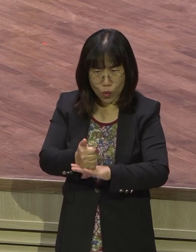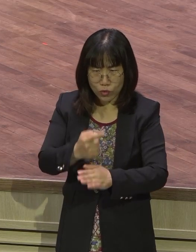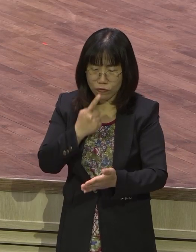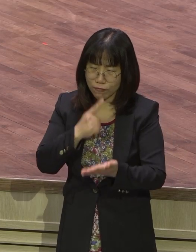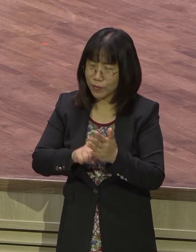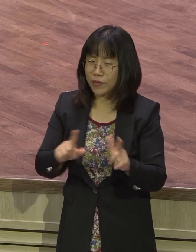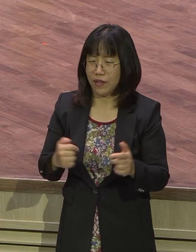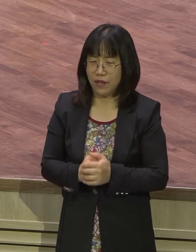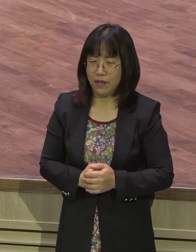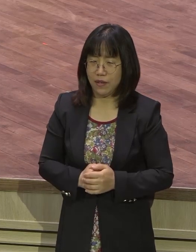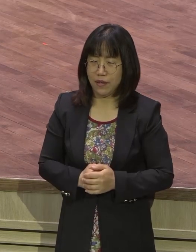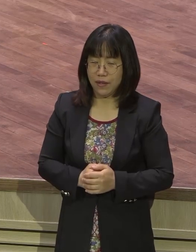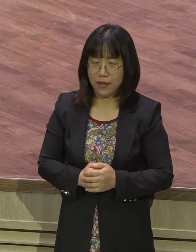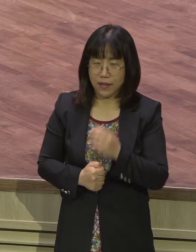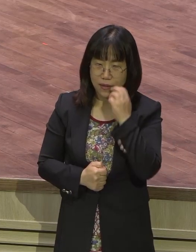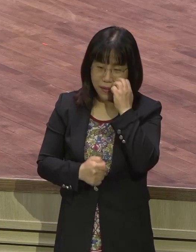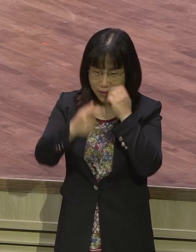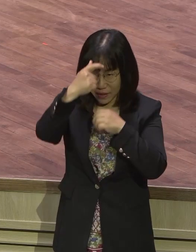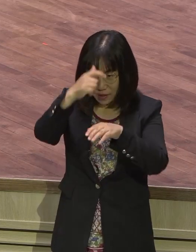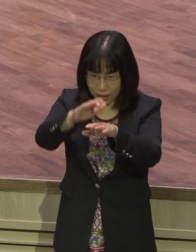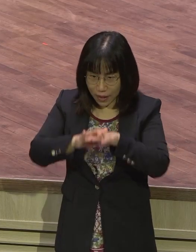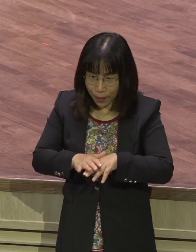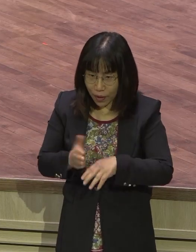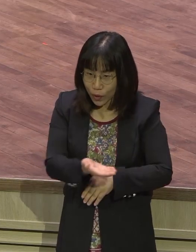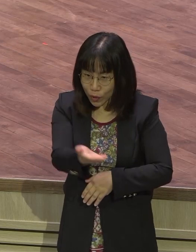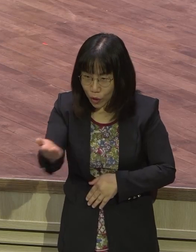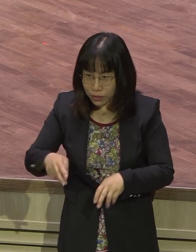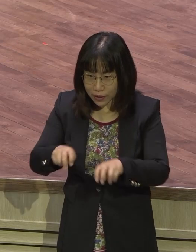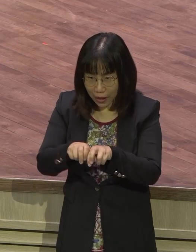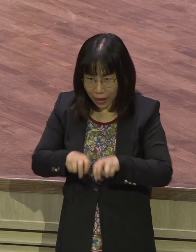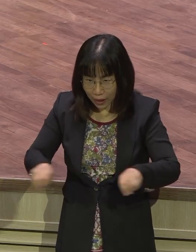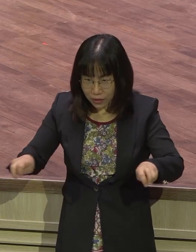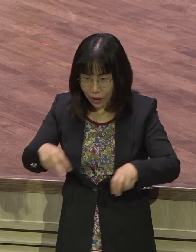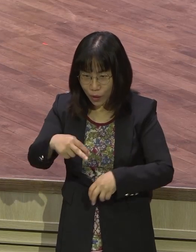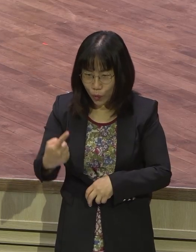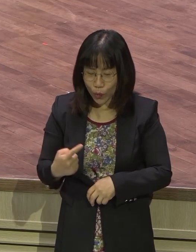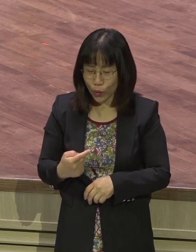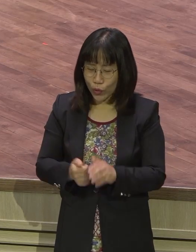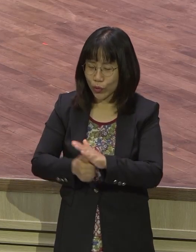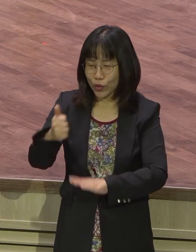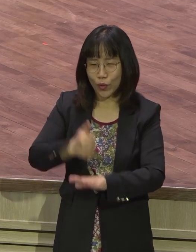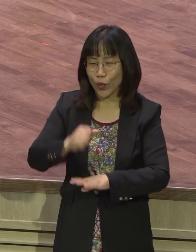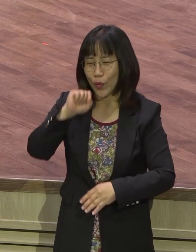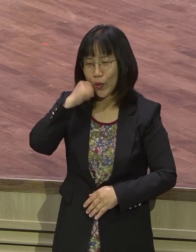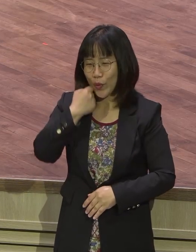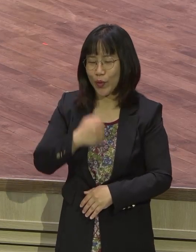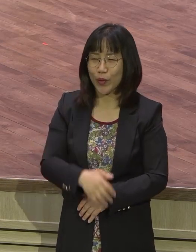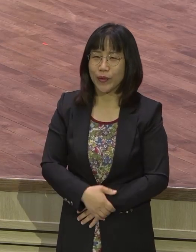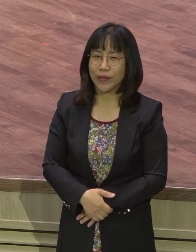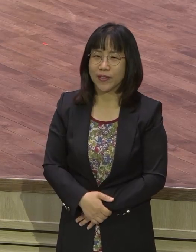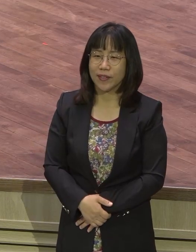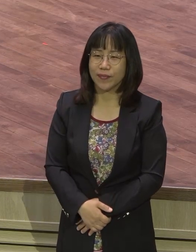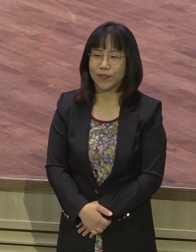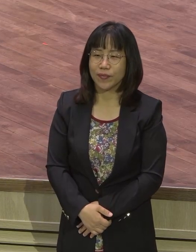앉아 있다 그건 예배 성공 아니에요 예배 성공의 말을 왜 예배들이 나온 사람 이 말 합니까?